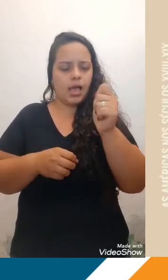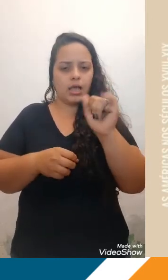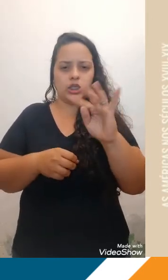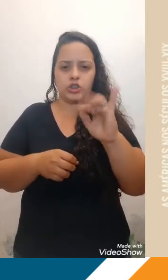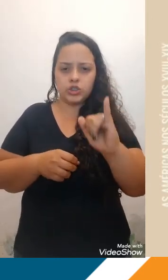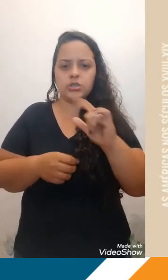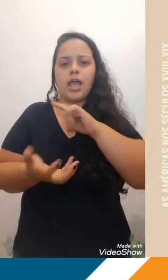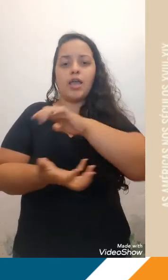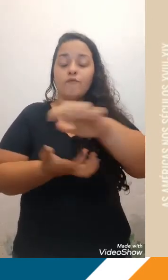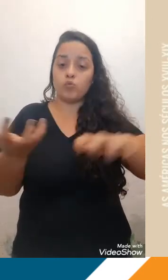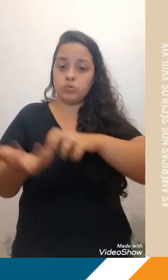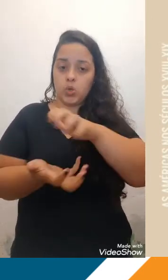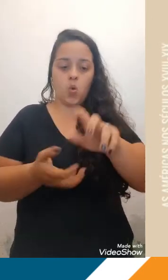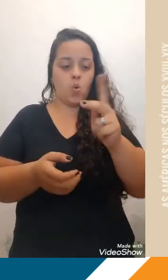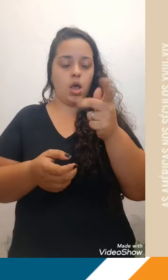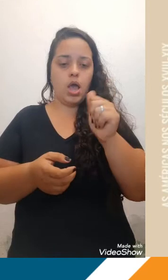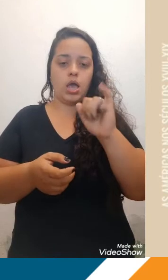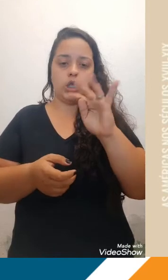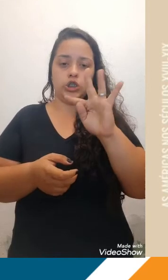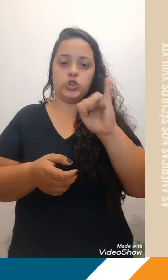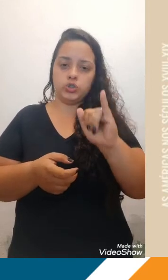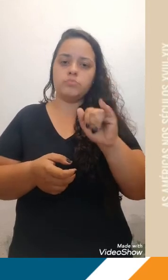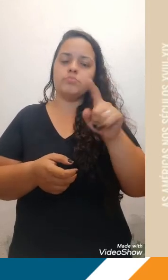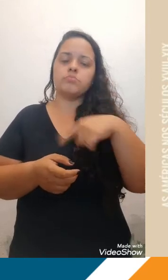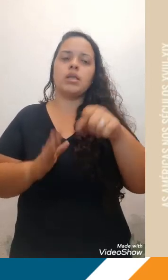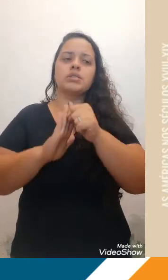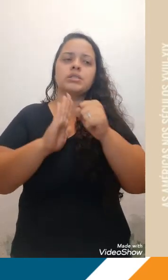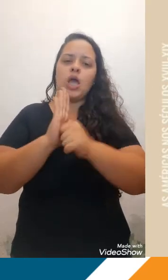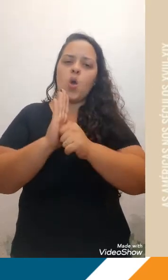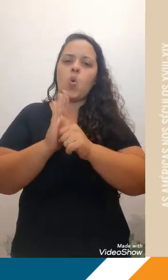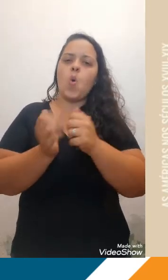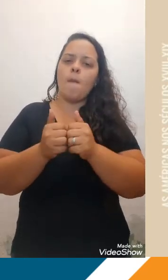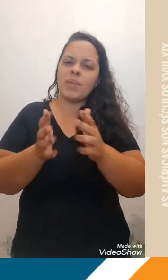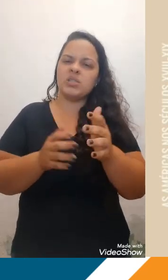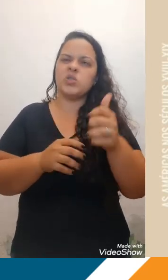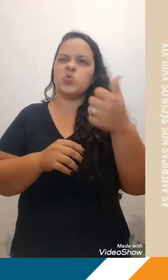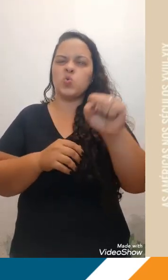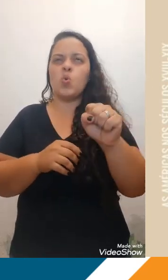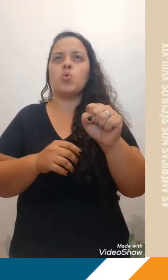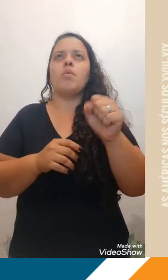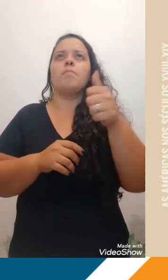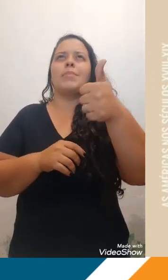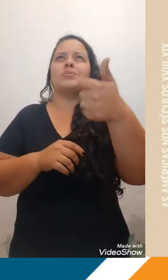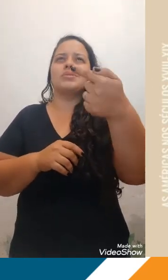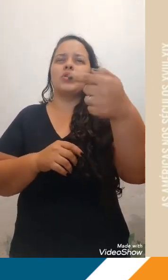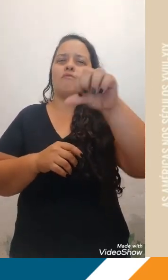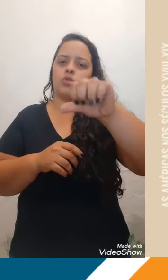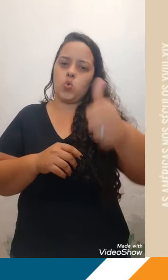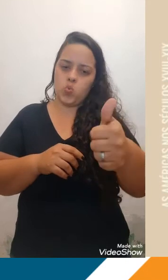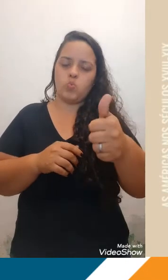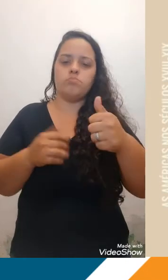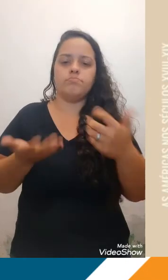chamada Revolução Haitiana, que tem início ainda no século XVIII, no ano de